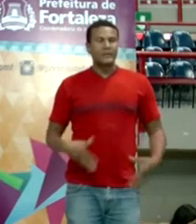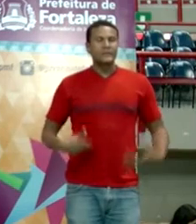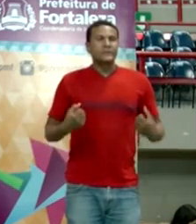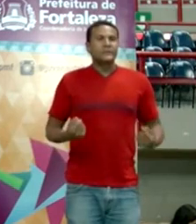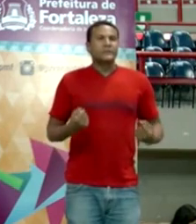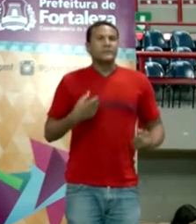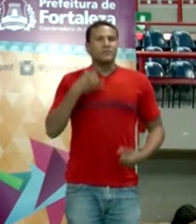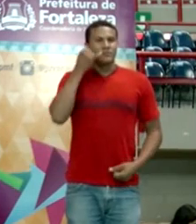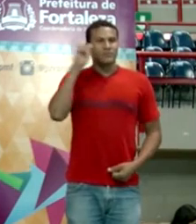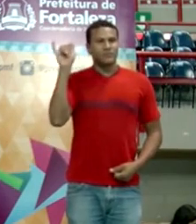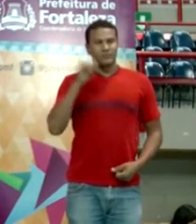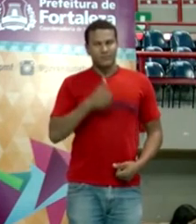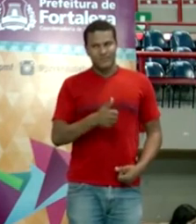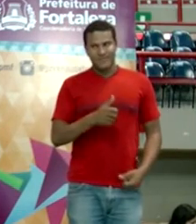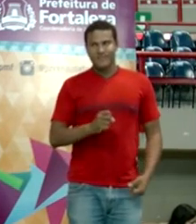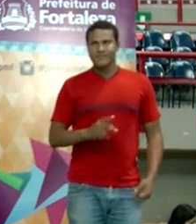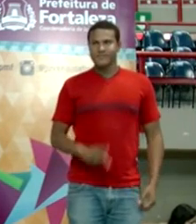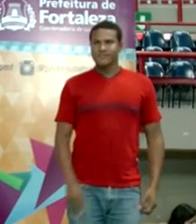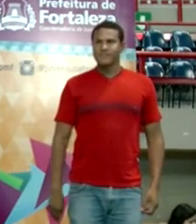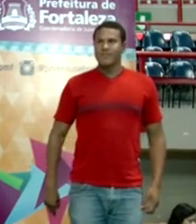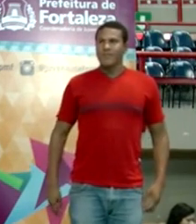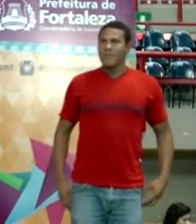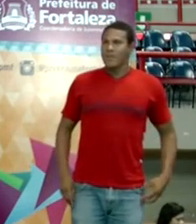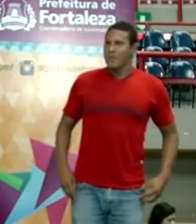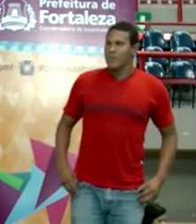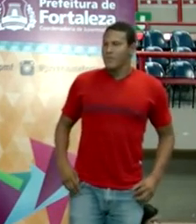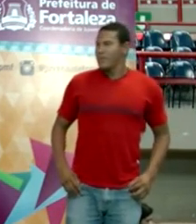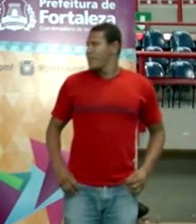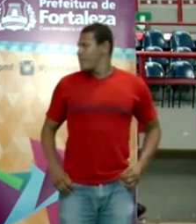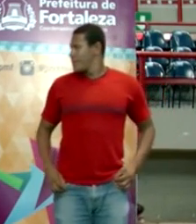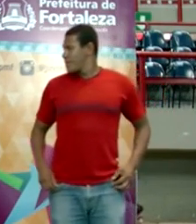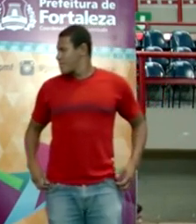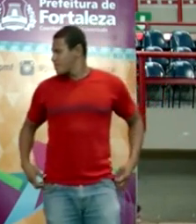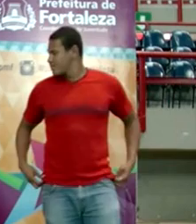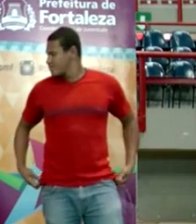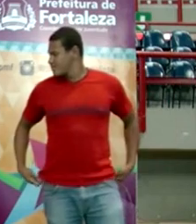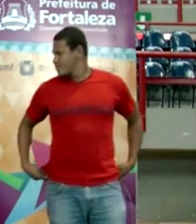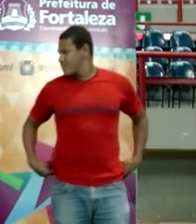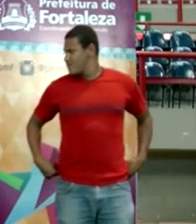pesado, tá? Vai dar certo, tem muita coisa no bolso aqui,